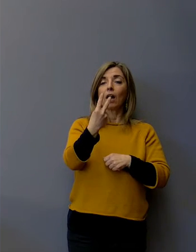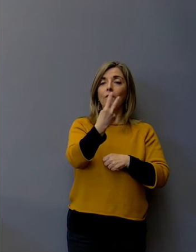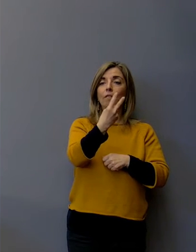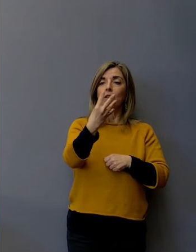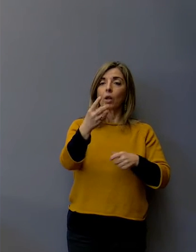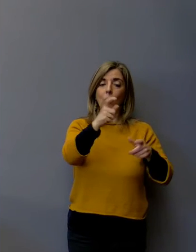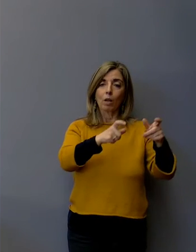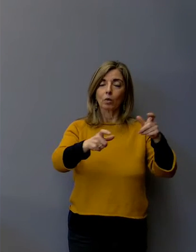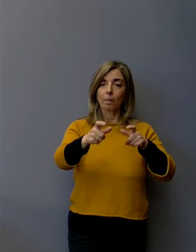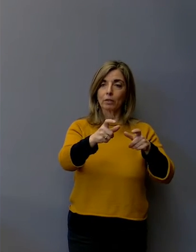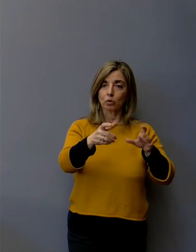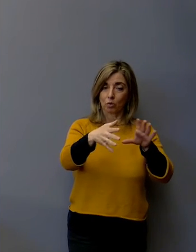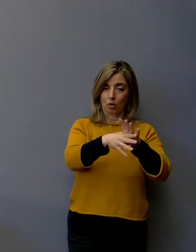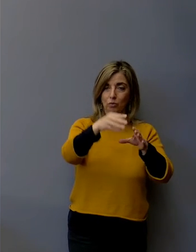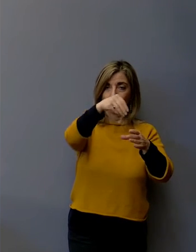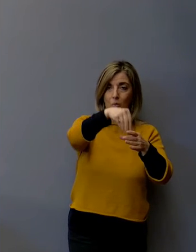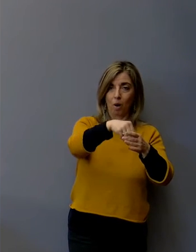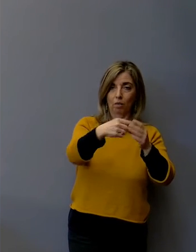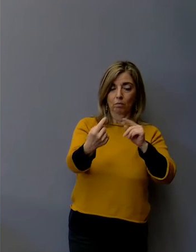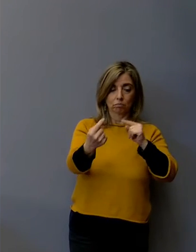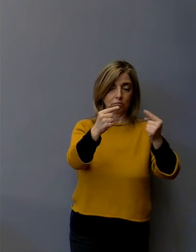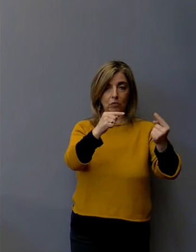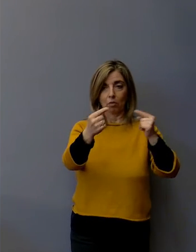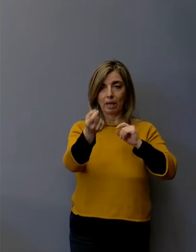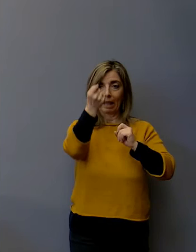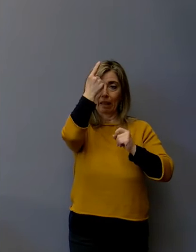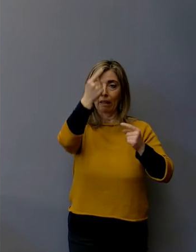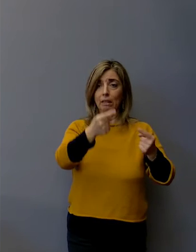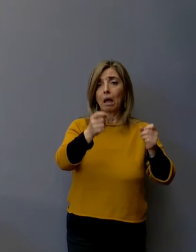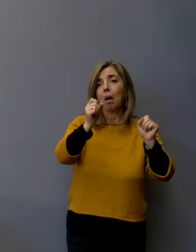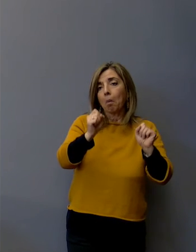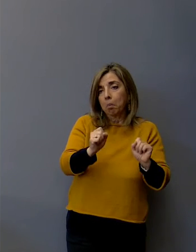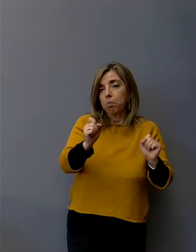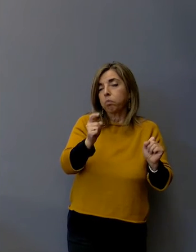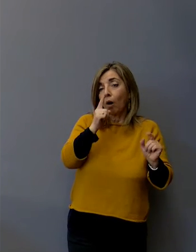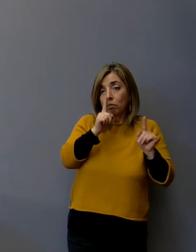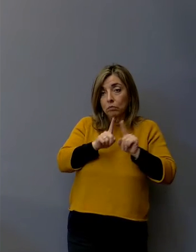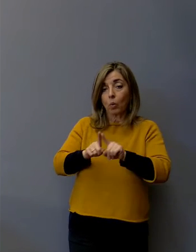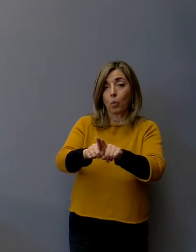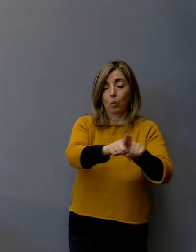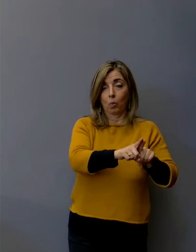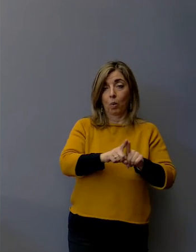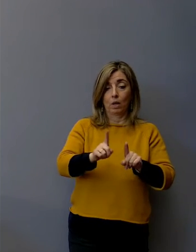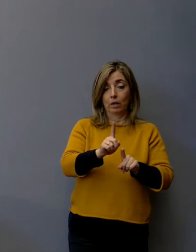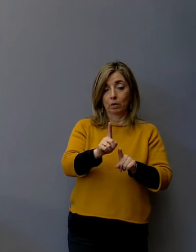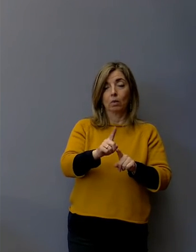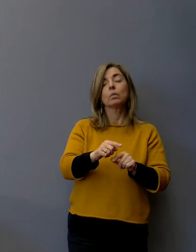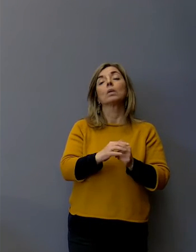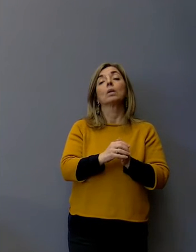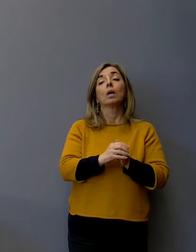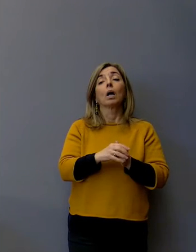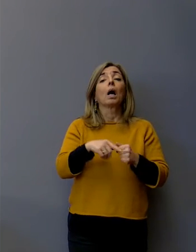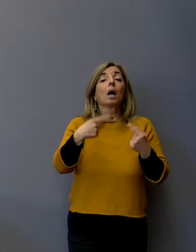e alle volte per carità possono anche non collimare per poi trovare ma sintesi al fine di portare avanti